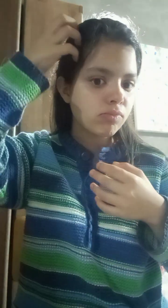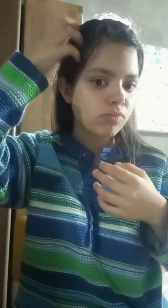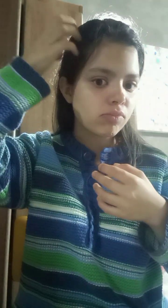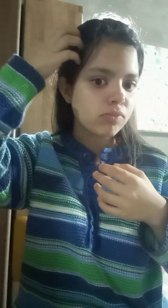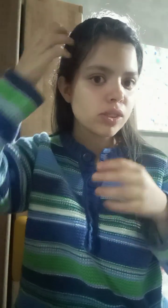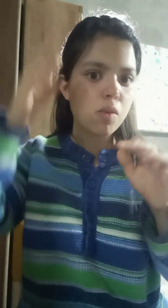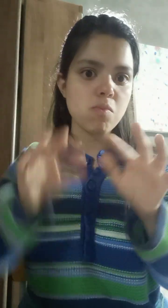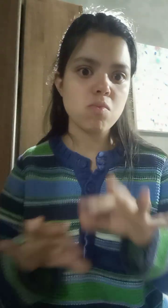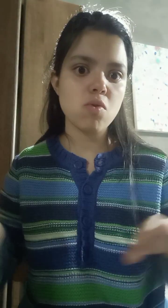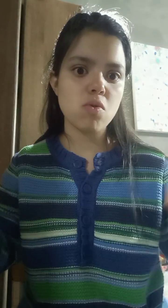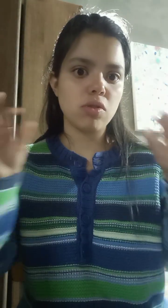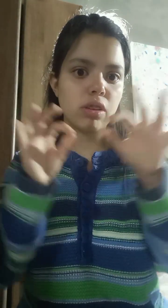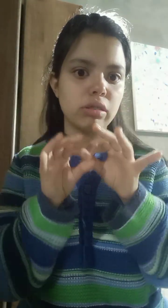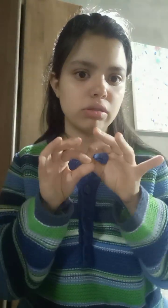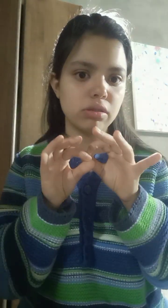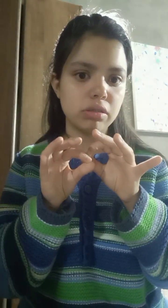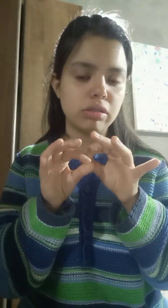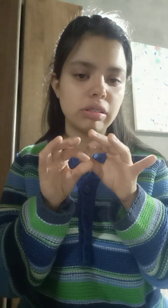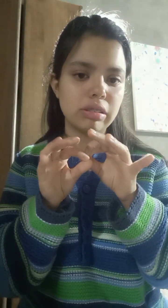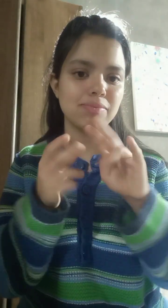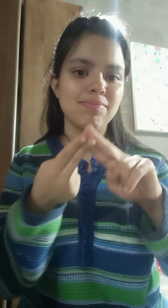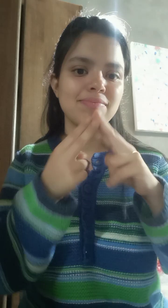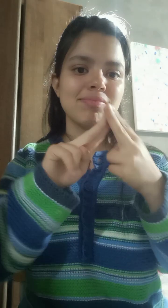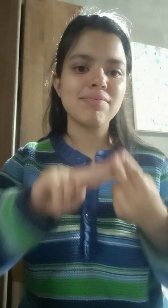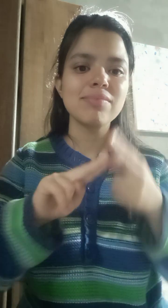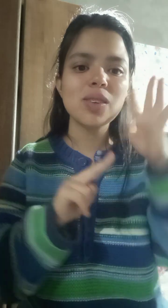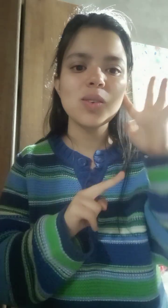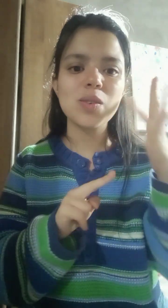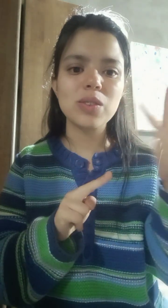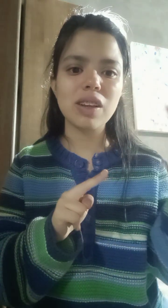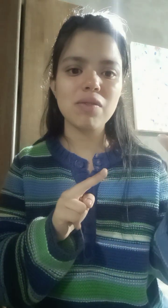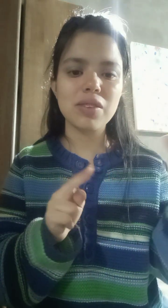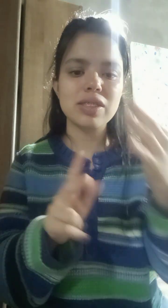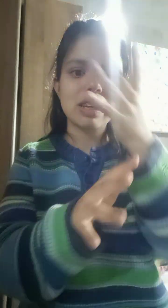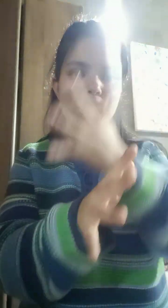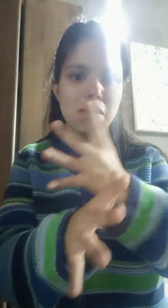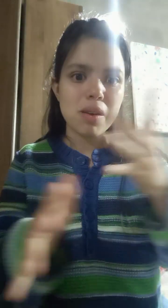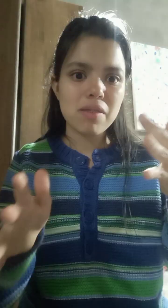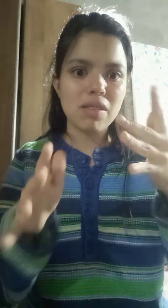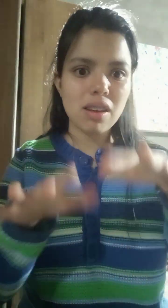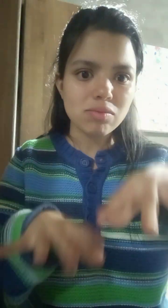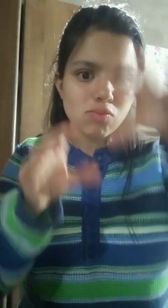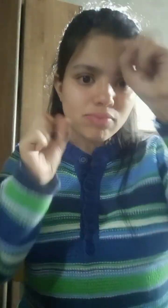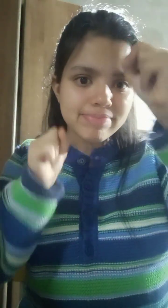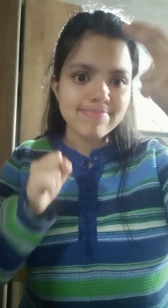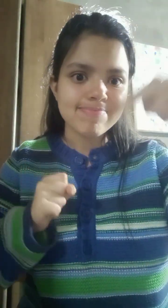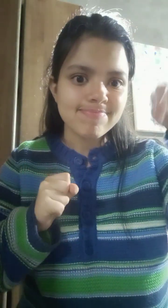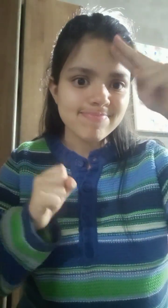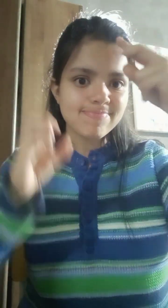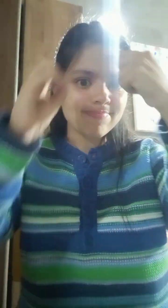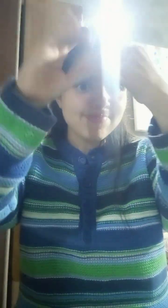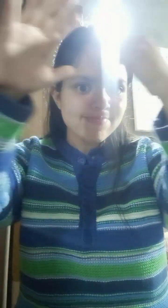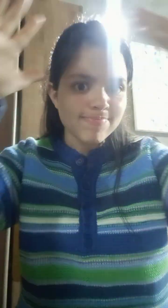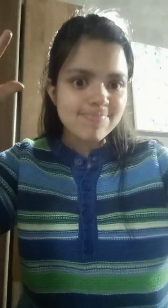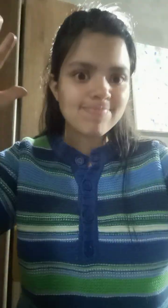el lenguaje hablado, para la gramática y el significado. Para clasificar mejor